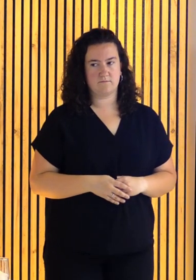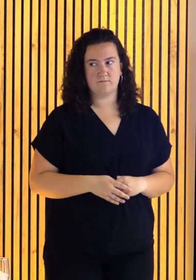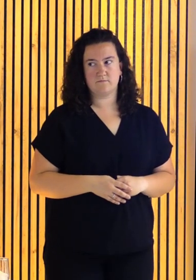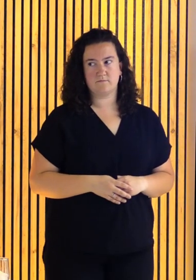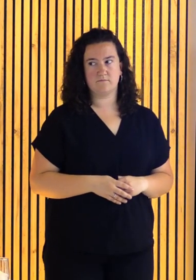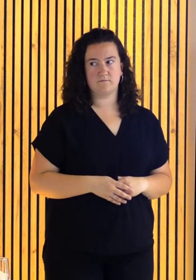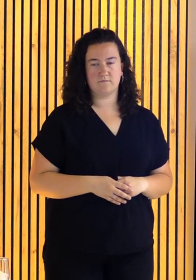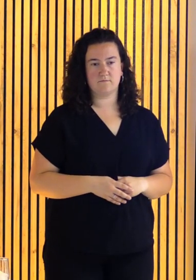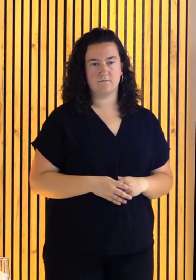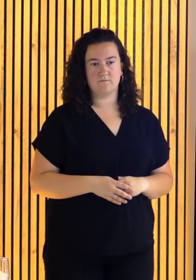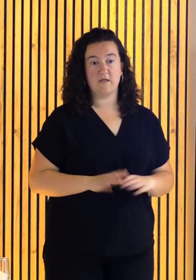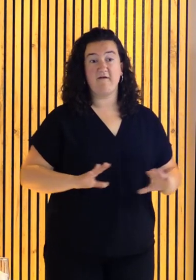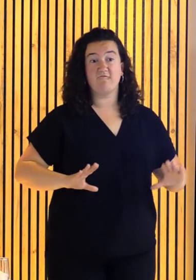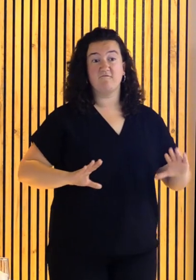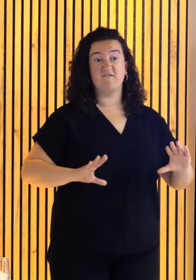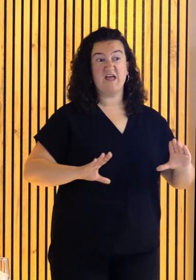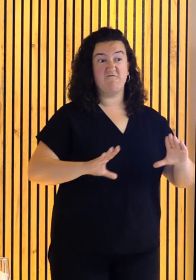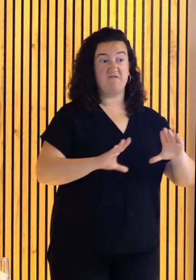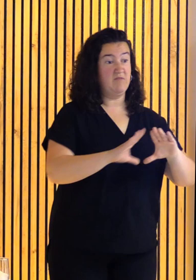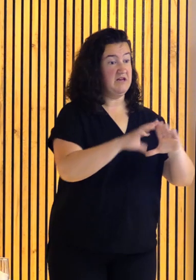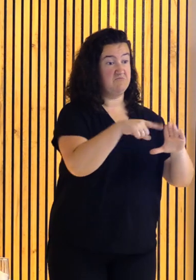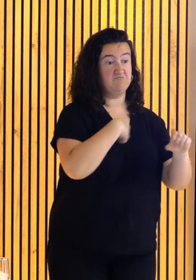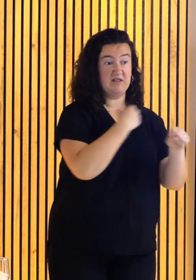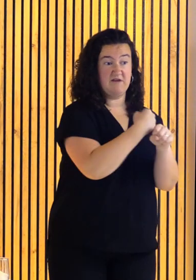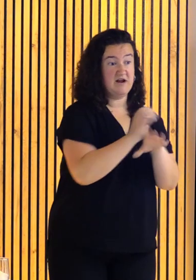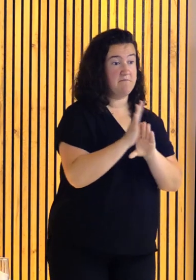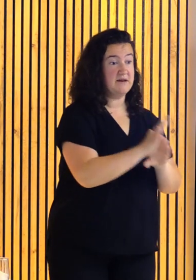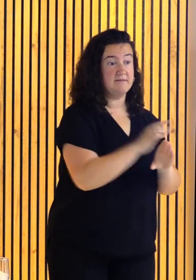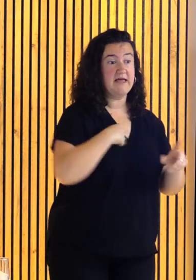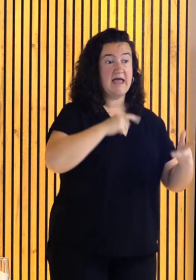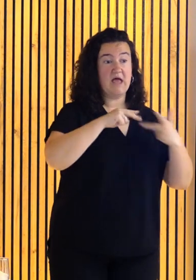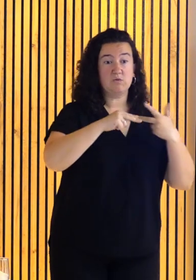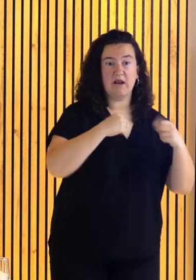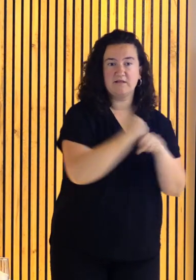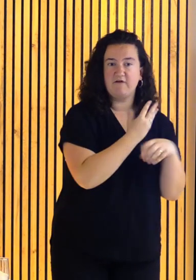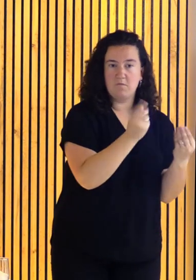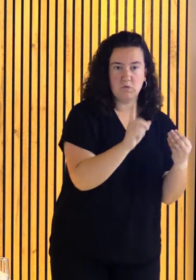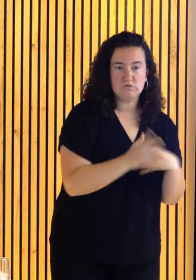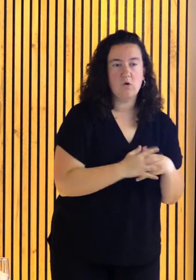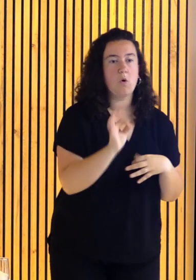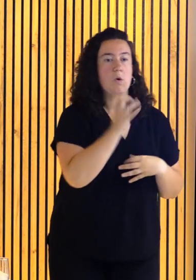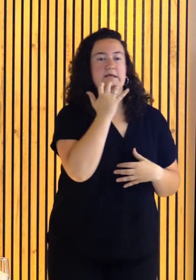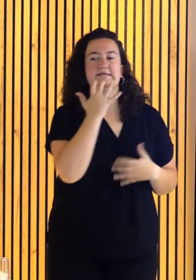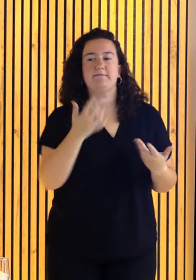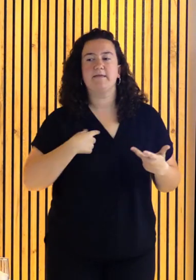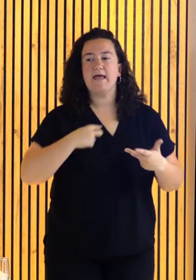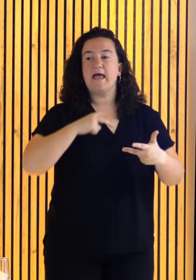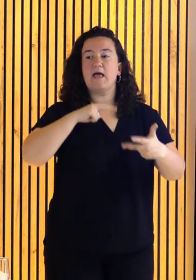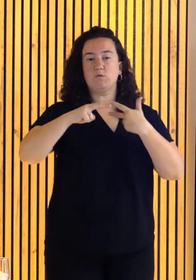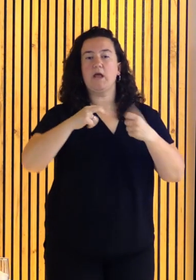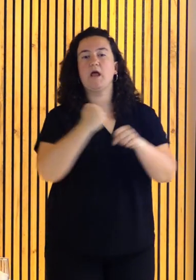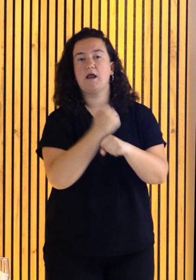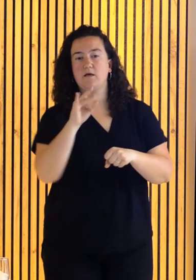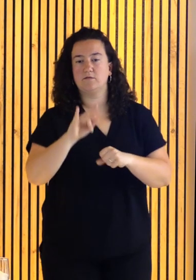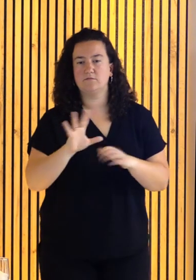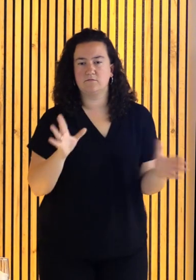feminismo lantzen zuten ez gain, etzegoela, edo egiten balin bazen, etzela oso modu